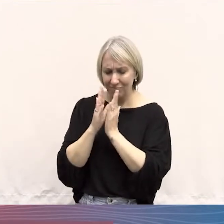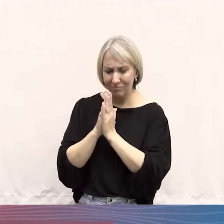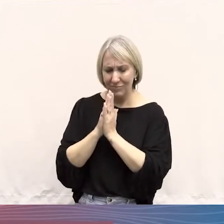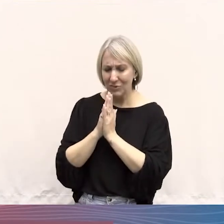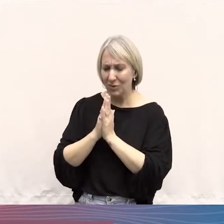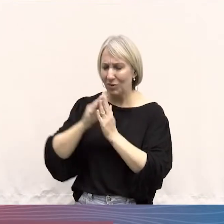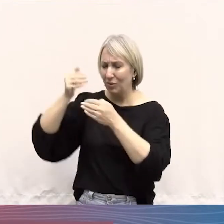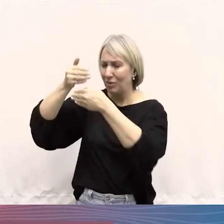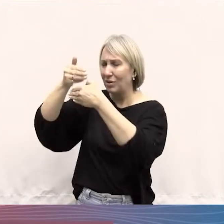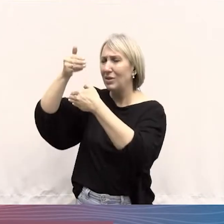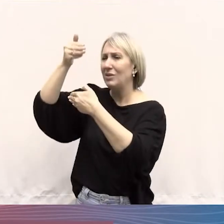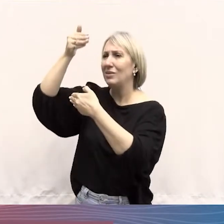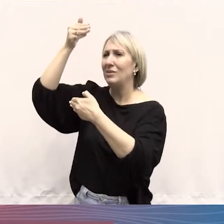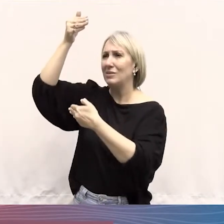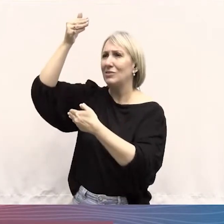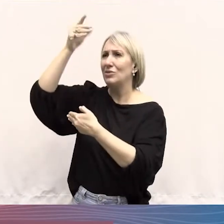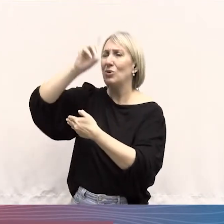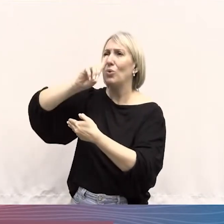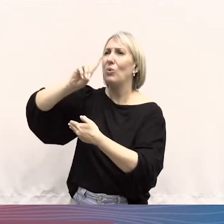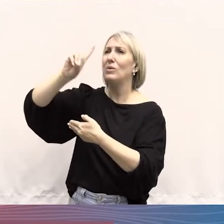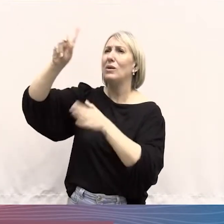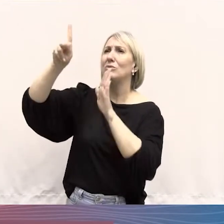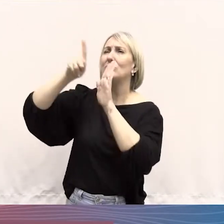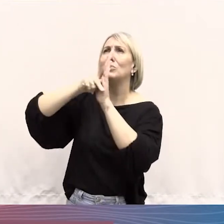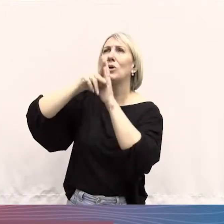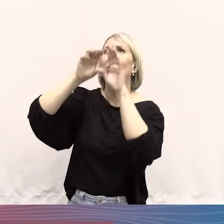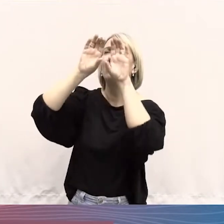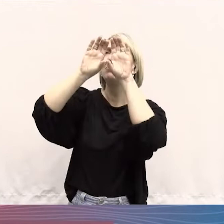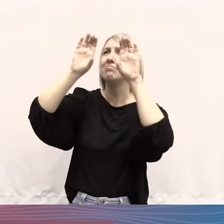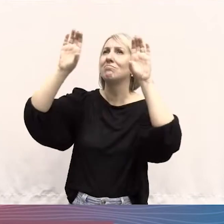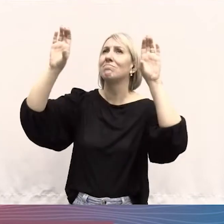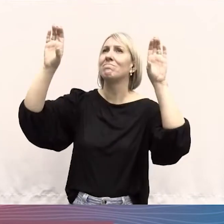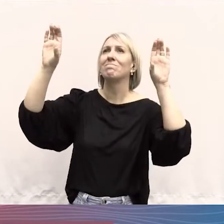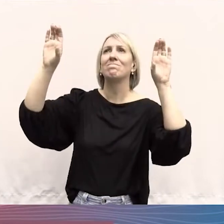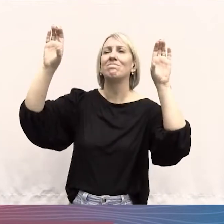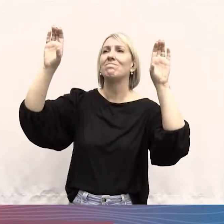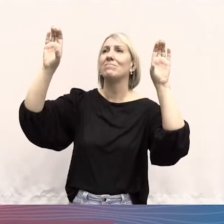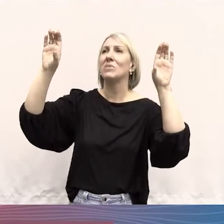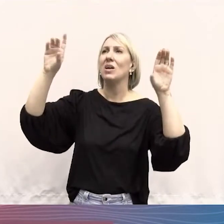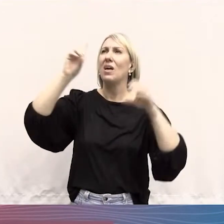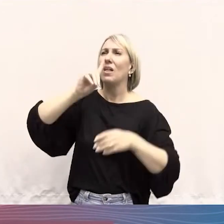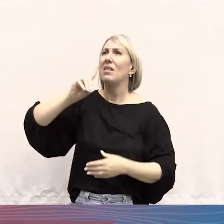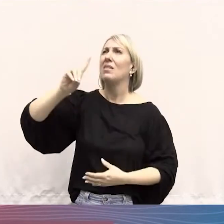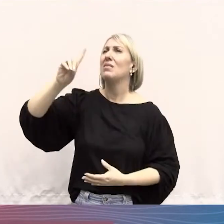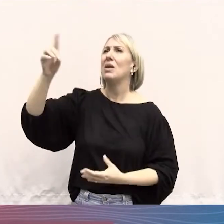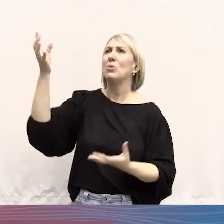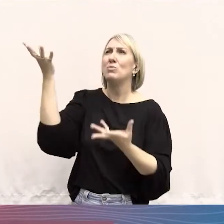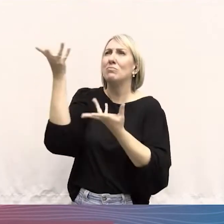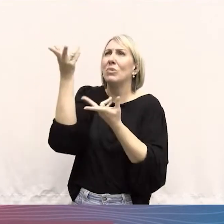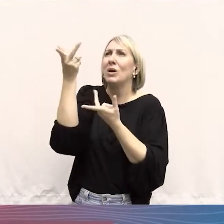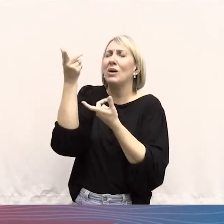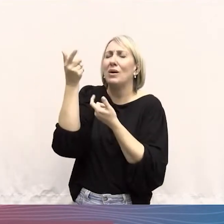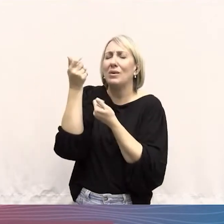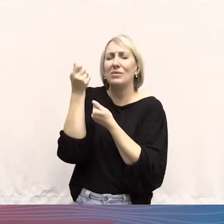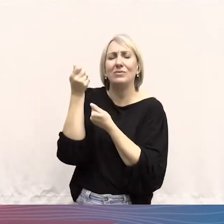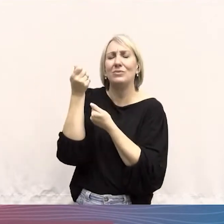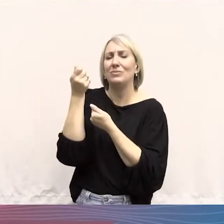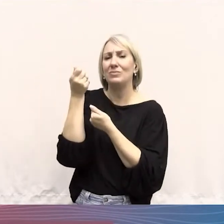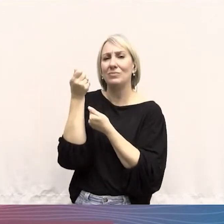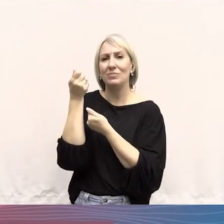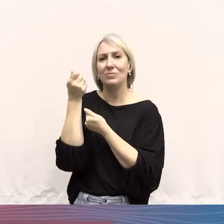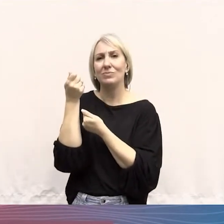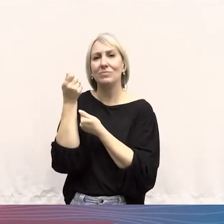disse: Senhor, Deus dos céus, Deus grande e temível. Ó